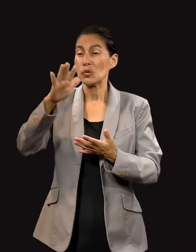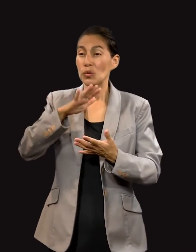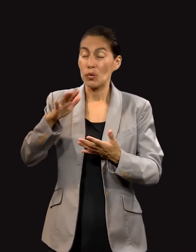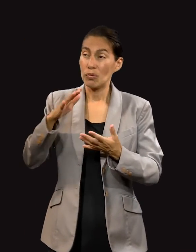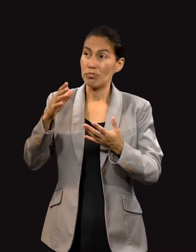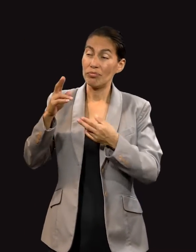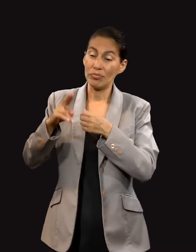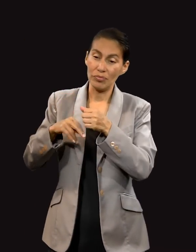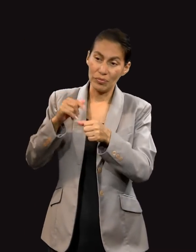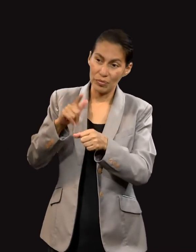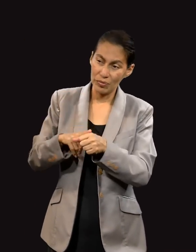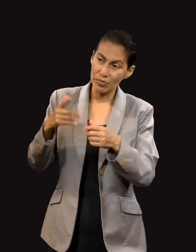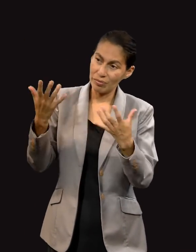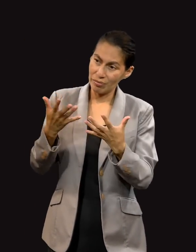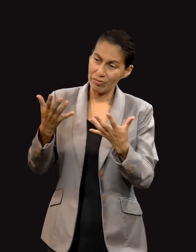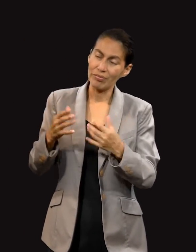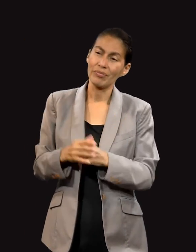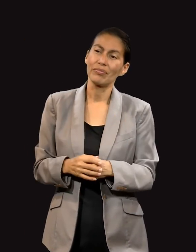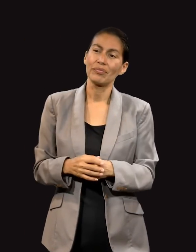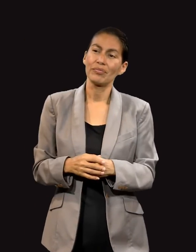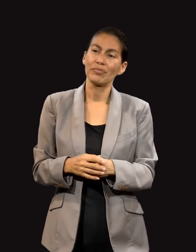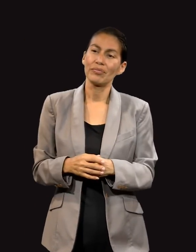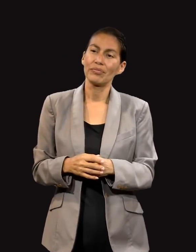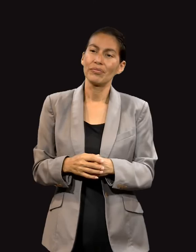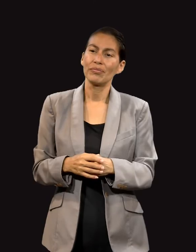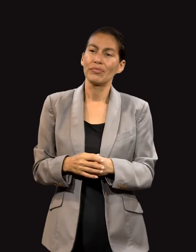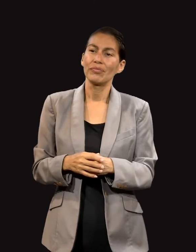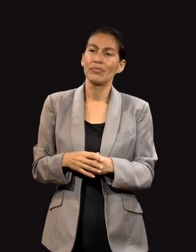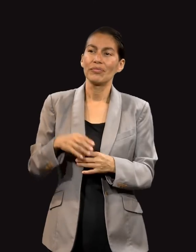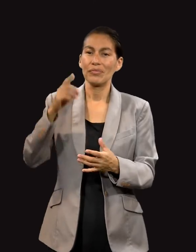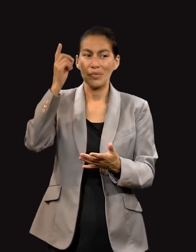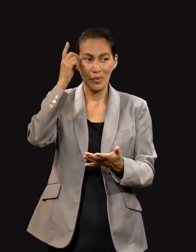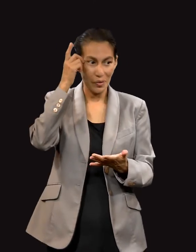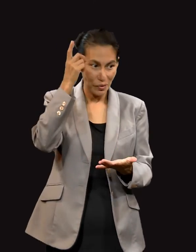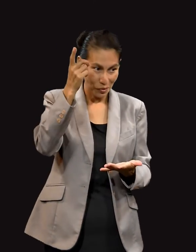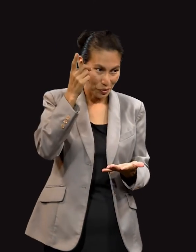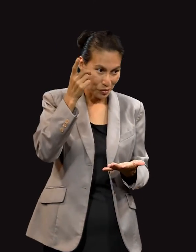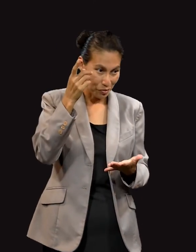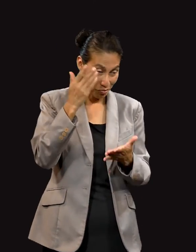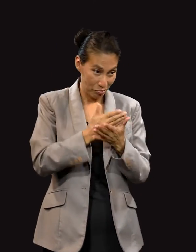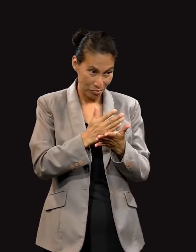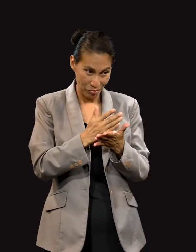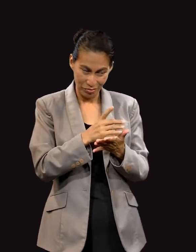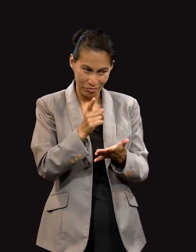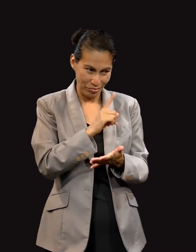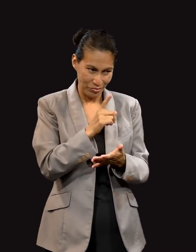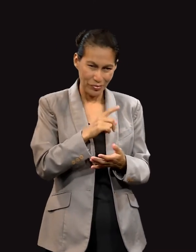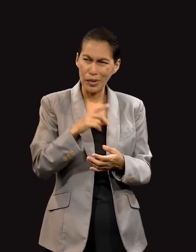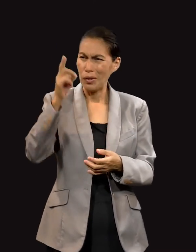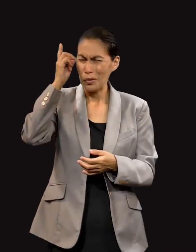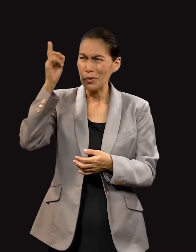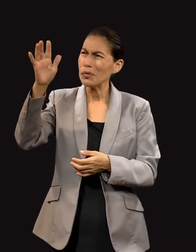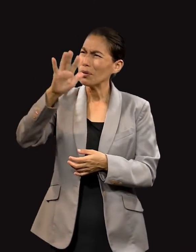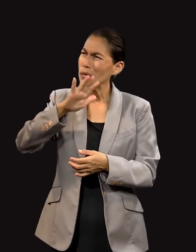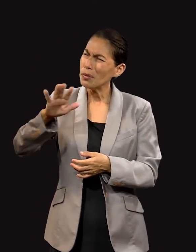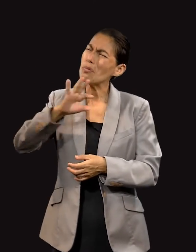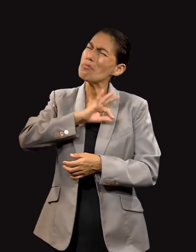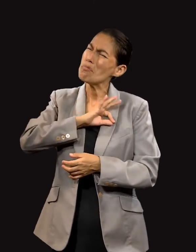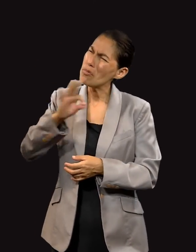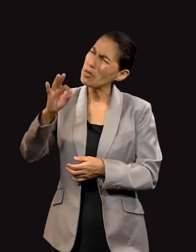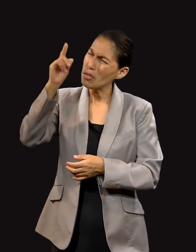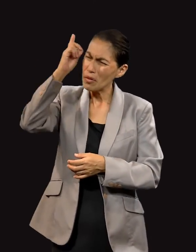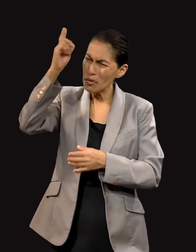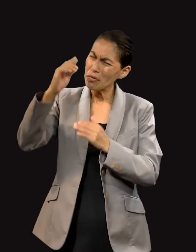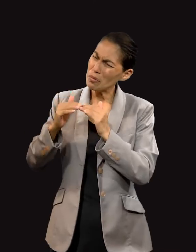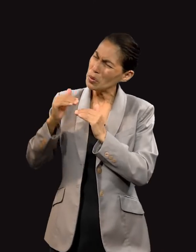medios naturales o por medios sobrenaturales. Porque Dios no Para Dios no hay imposible. Y no